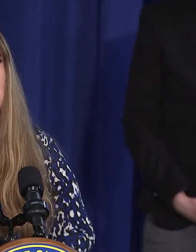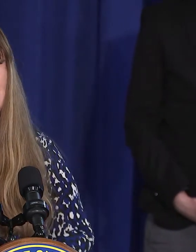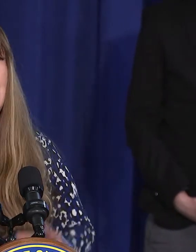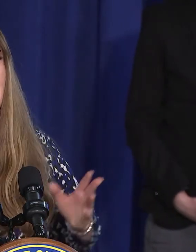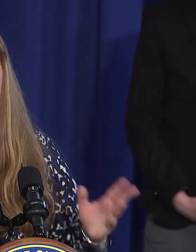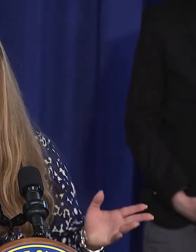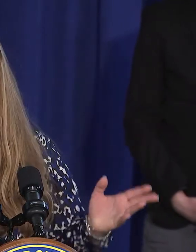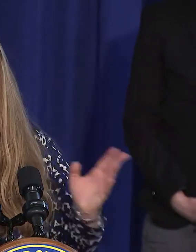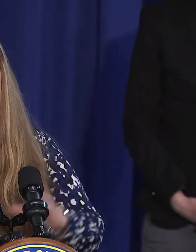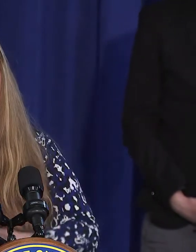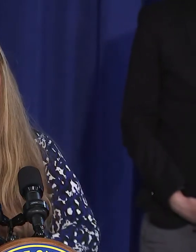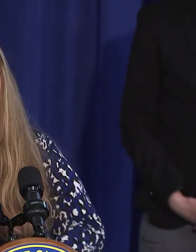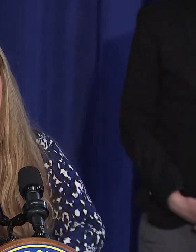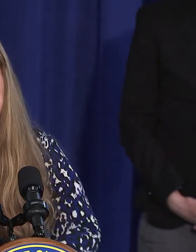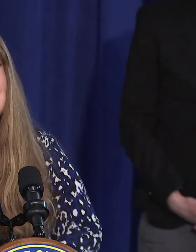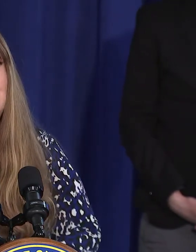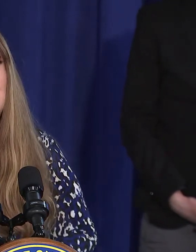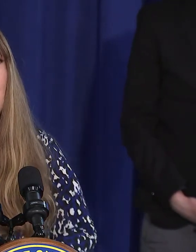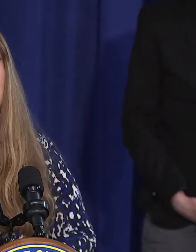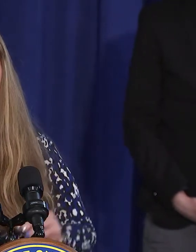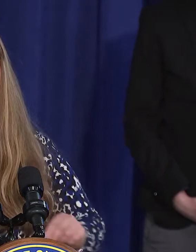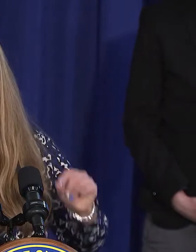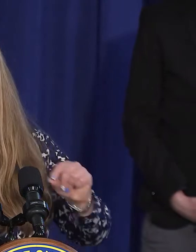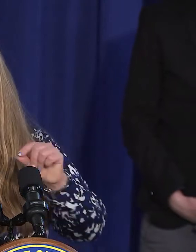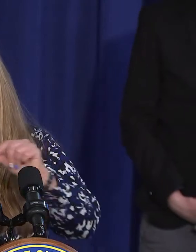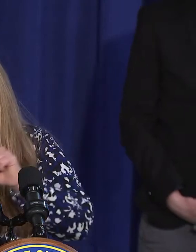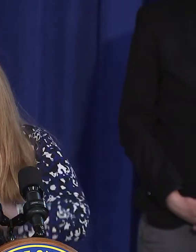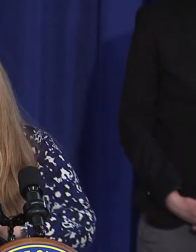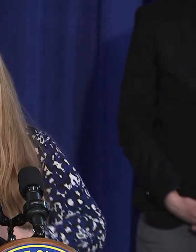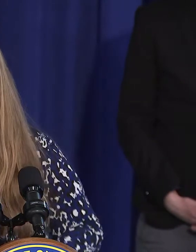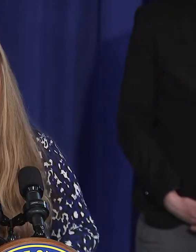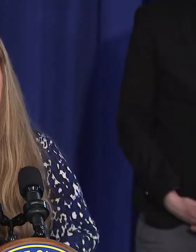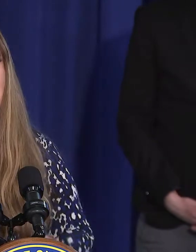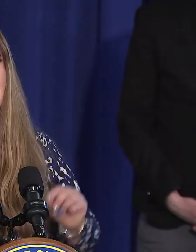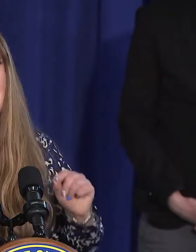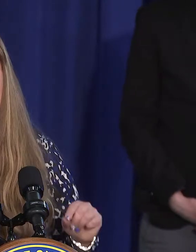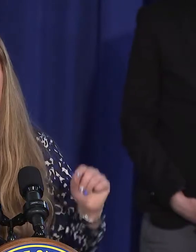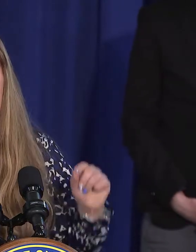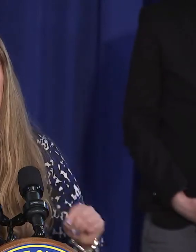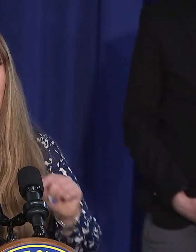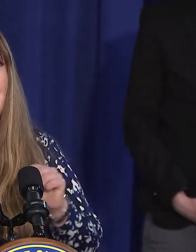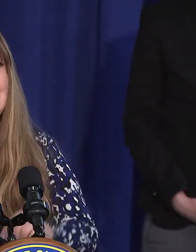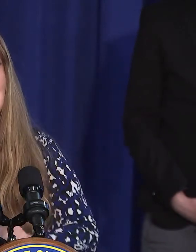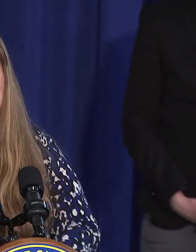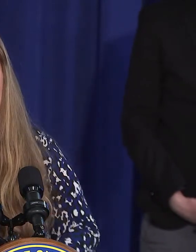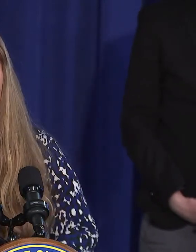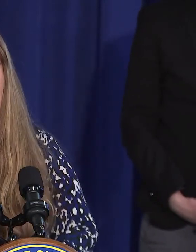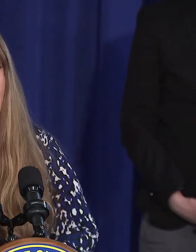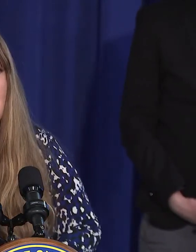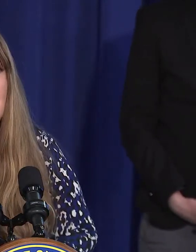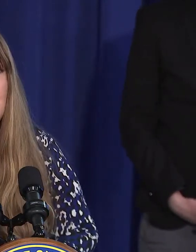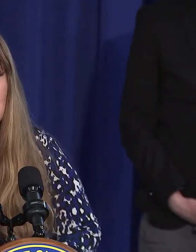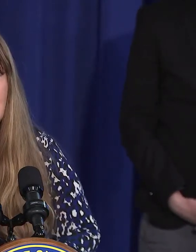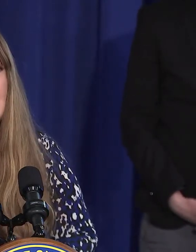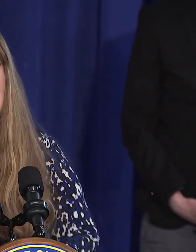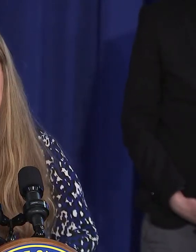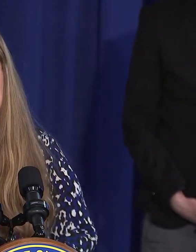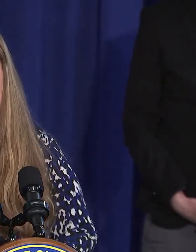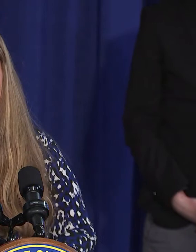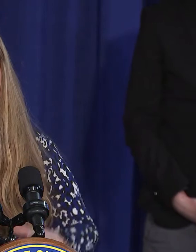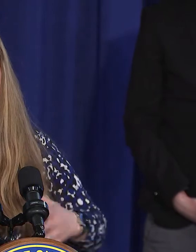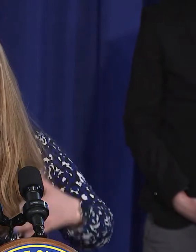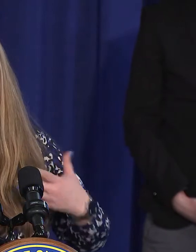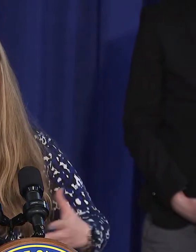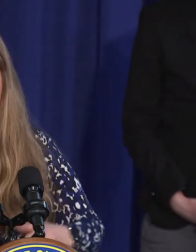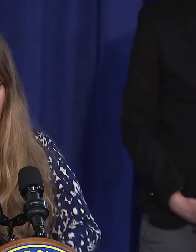Acuérdense que estamos en un periodo de transición donde nuestras métricas tienen mucho más sentido en la predicción